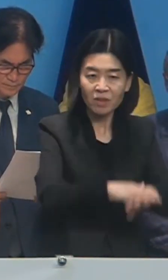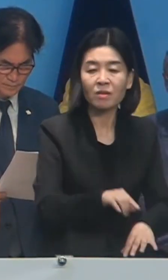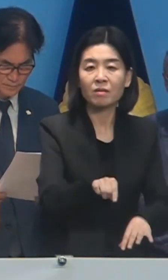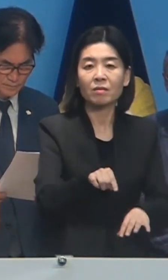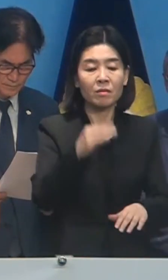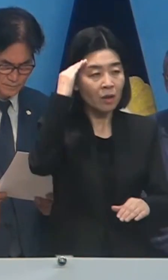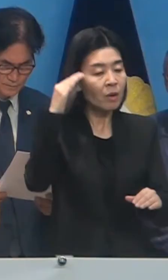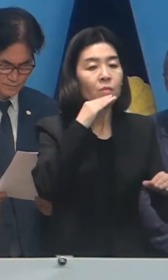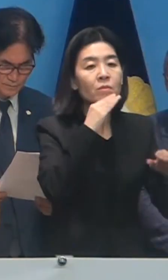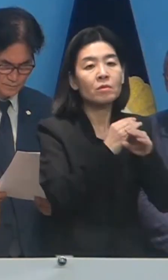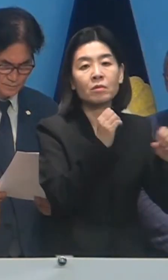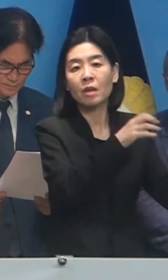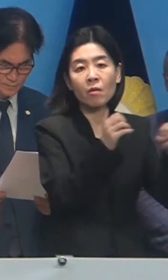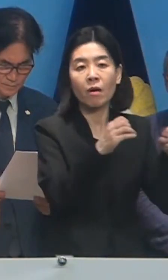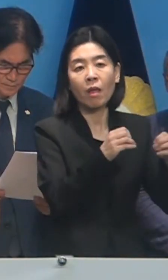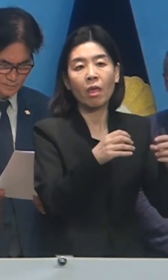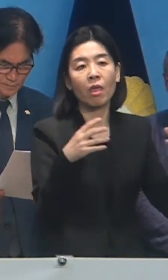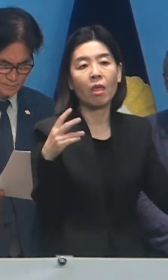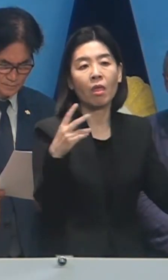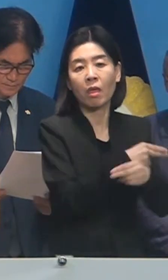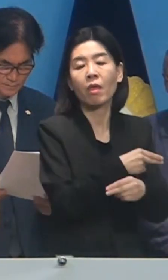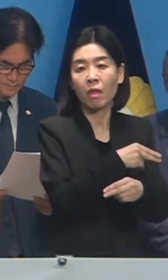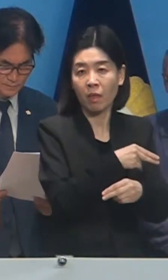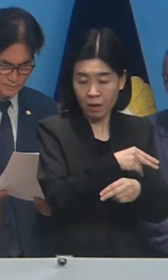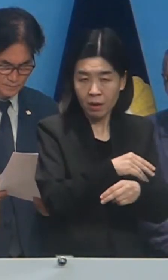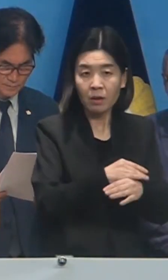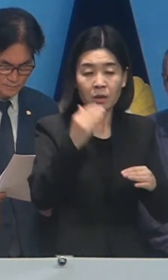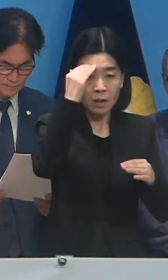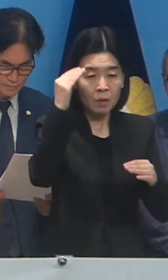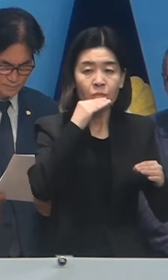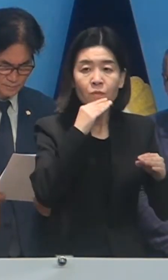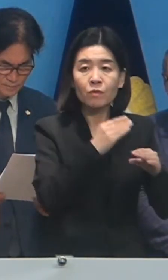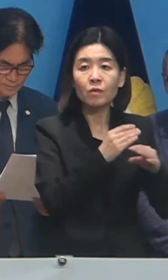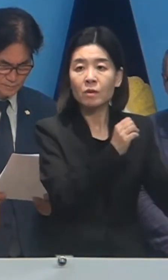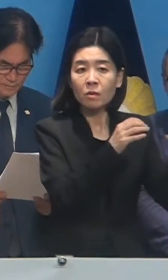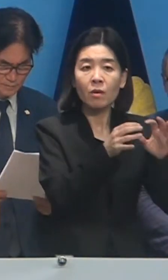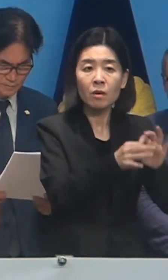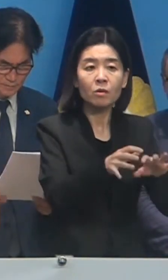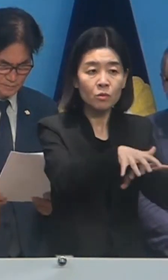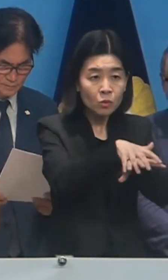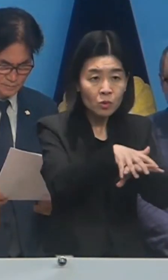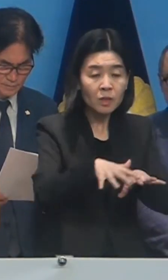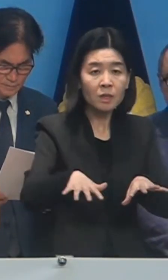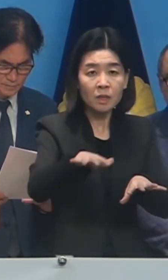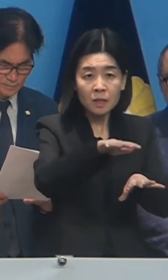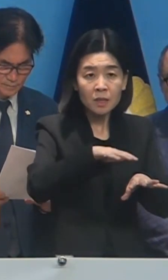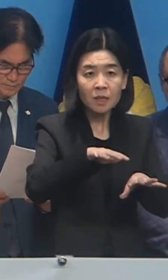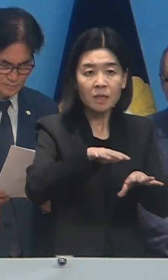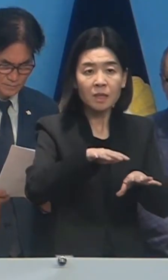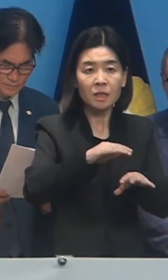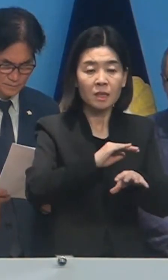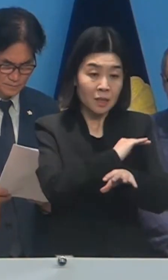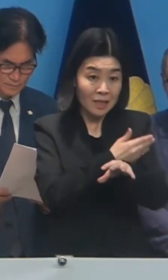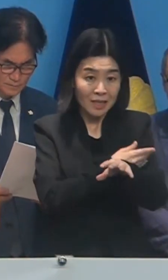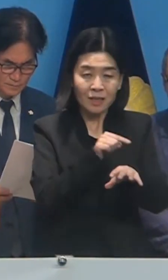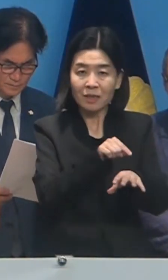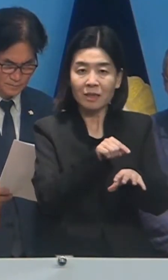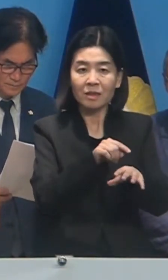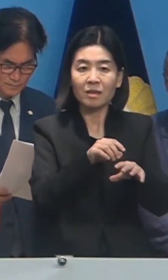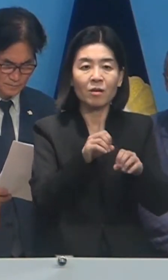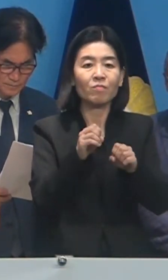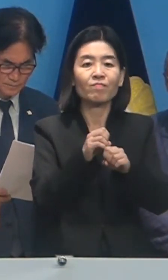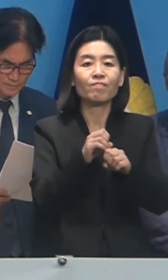남북대화를 원천 차단했으며 남북대화 관련 조직의 역량이